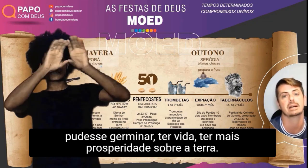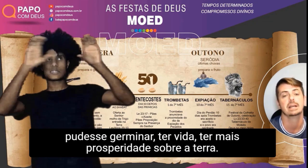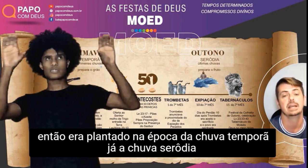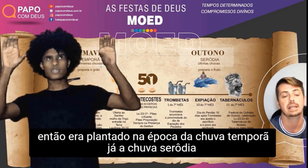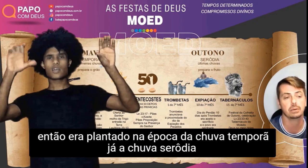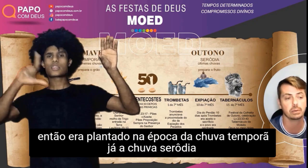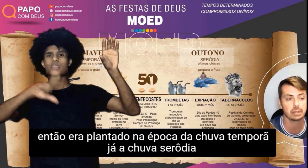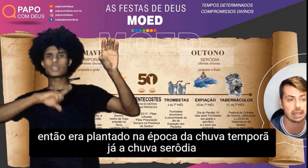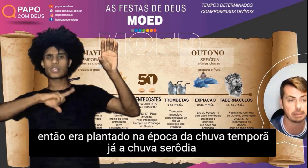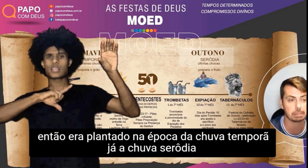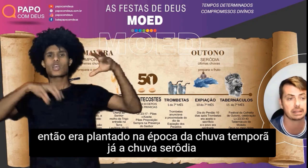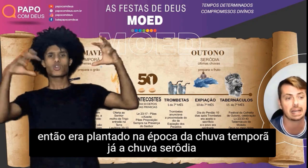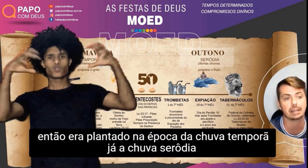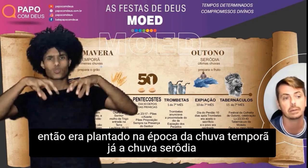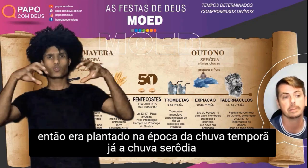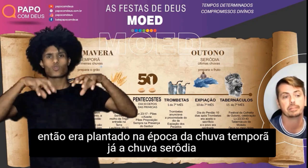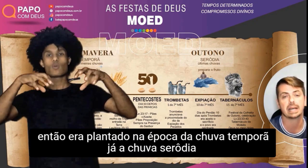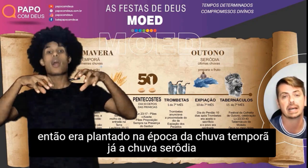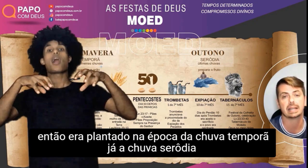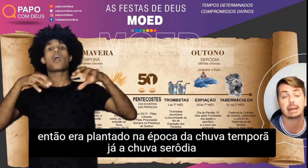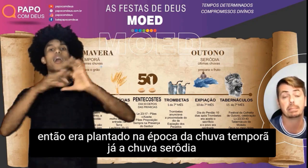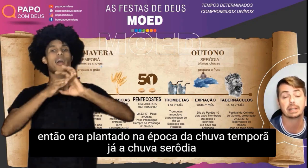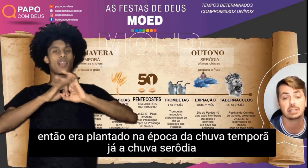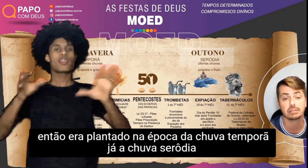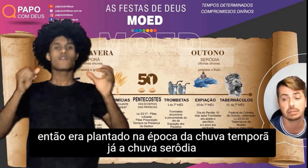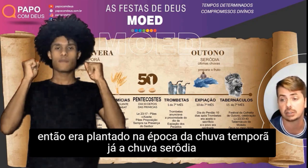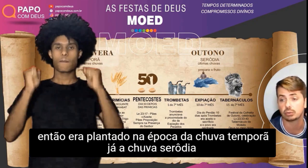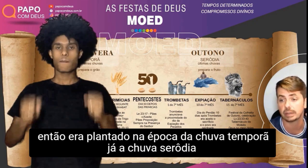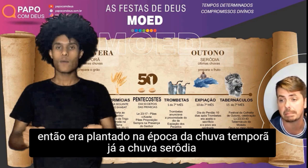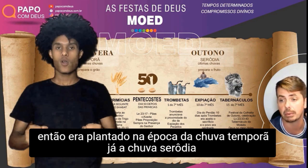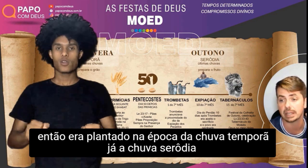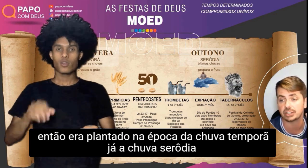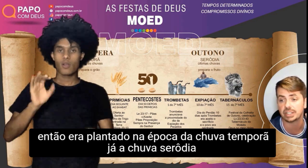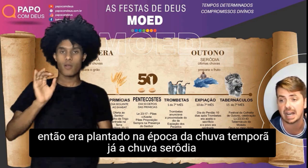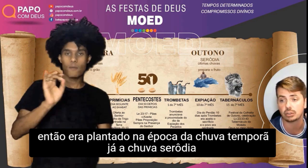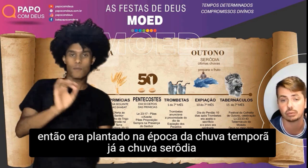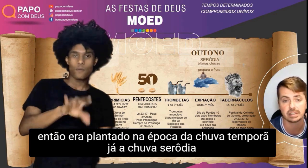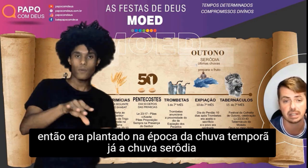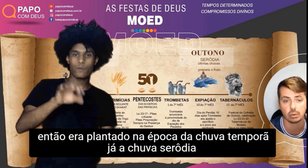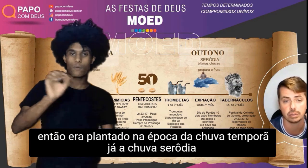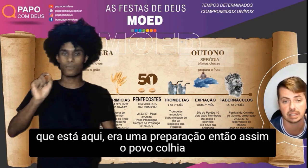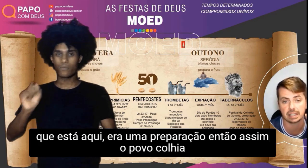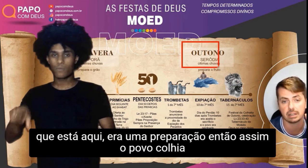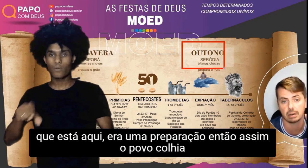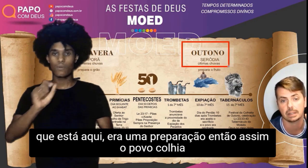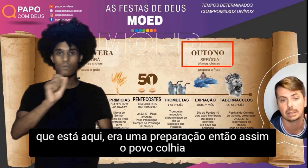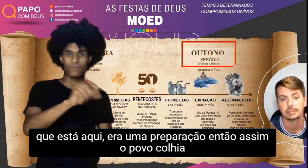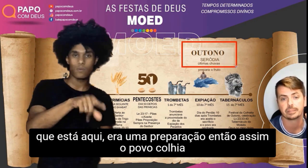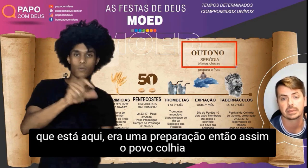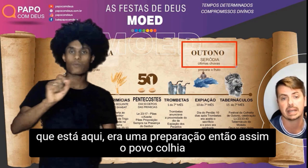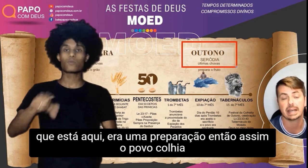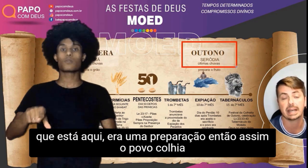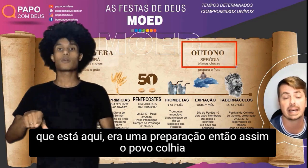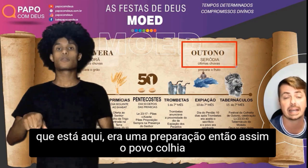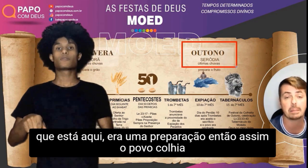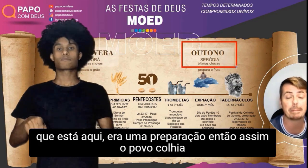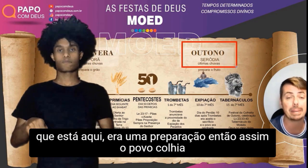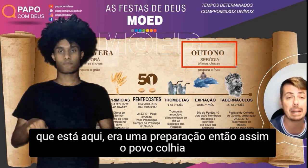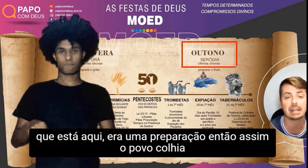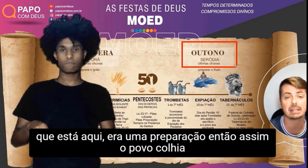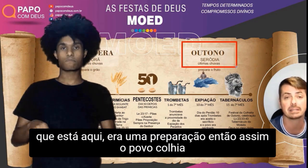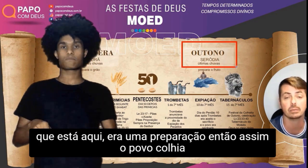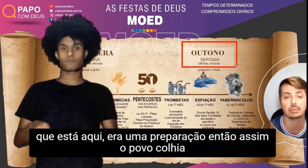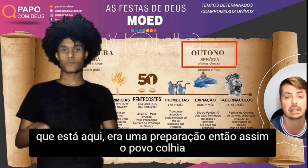sobre a terra. Então era plantado na época da chuva temporã. Já a chuva serôdia, que está aqui, ó, era